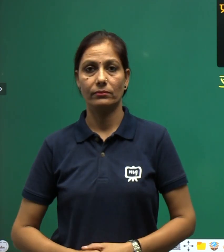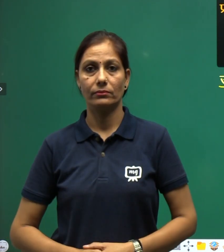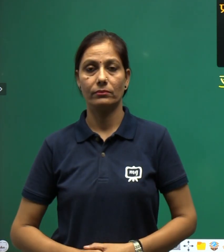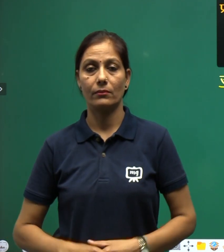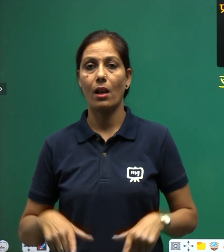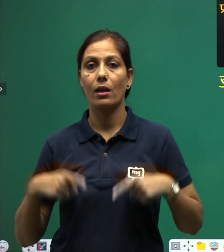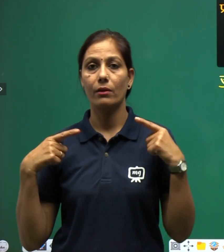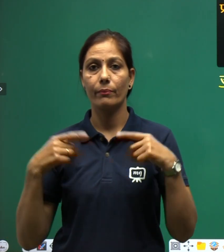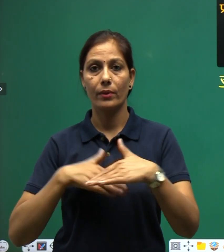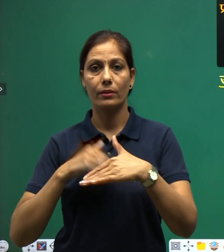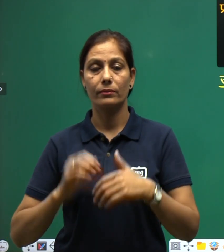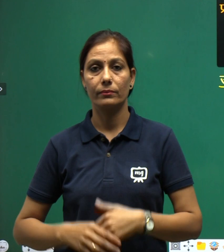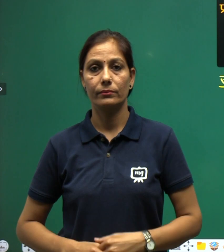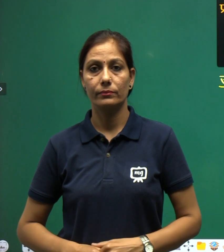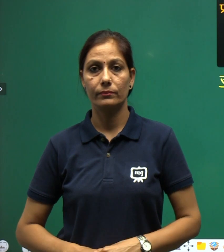जीवन में